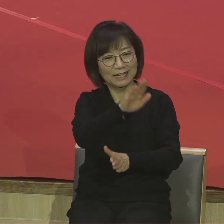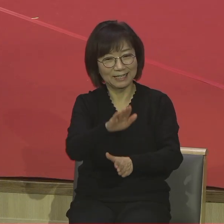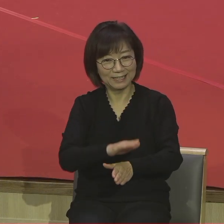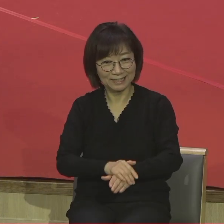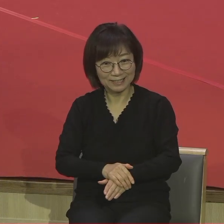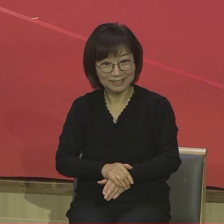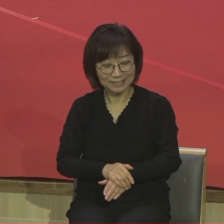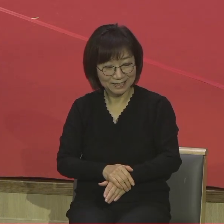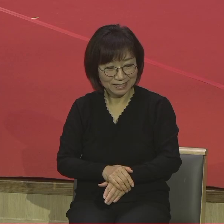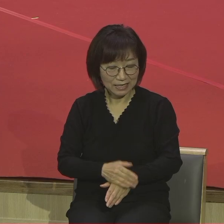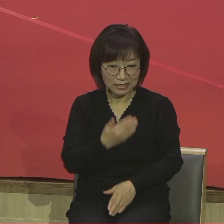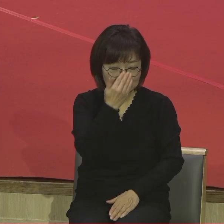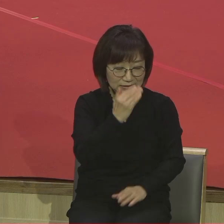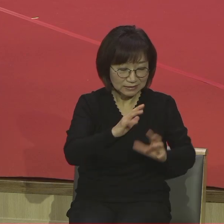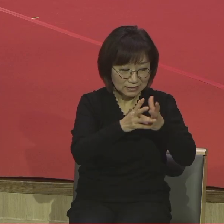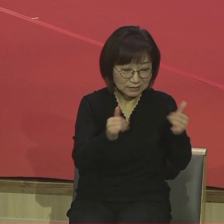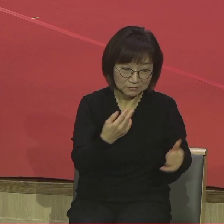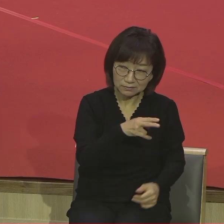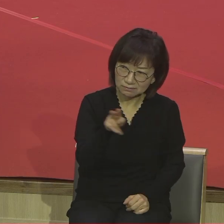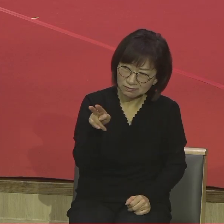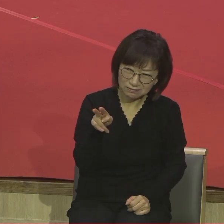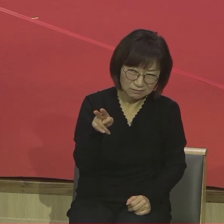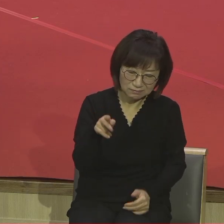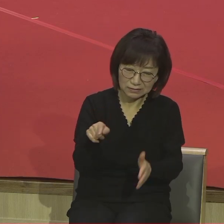대반전이지요. 도대체 이해가 안 되지요.